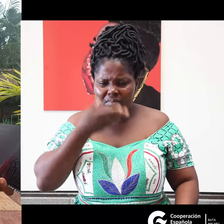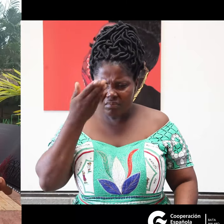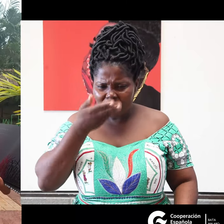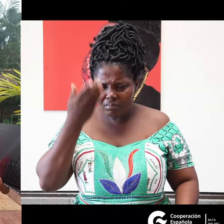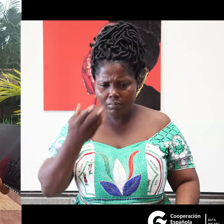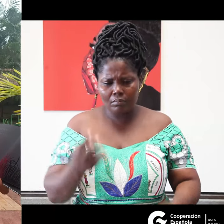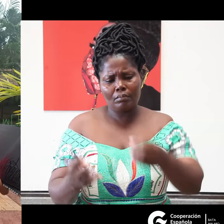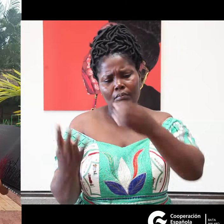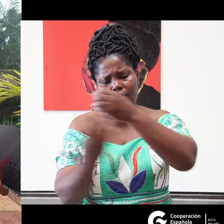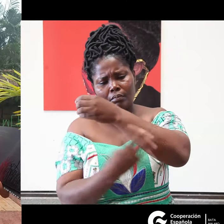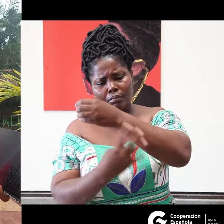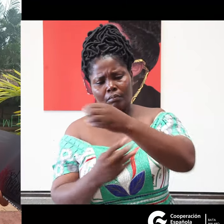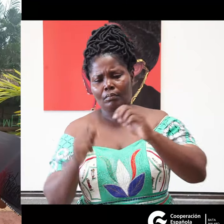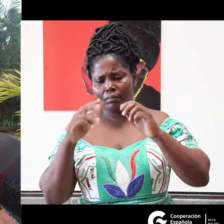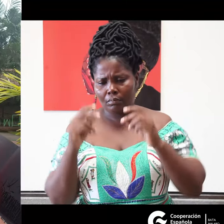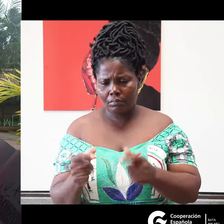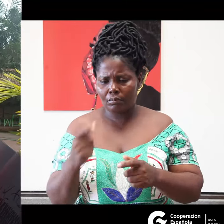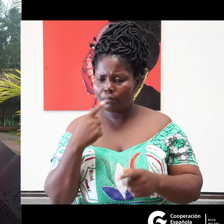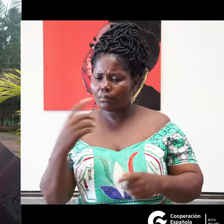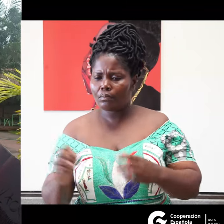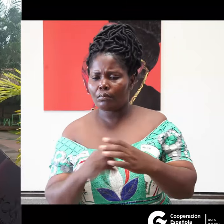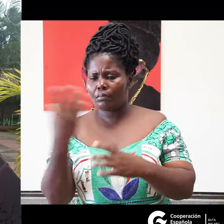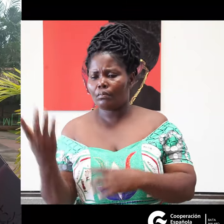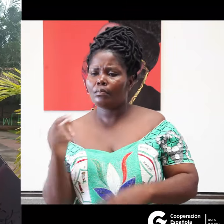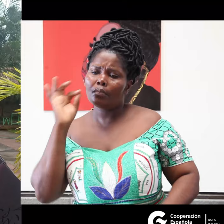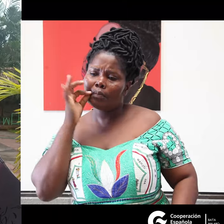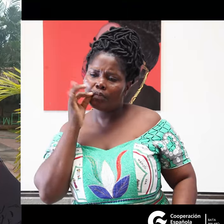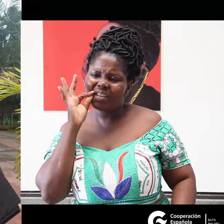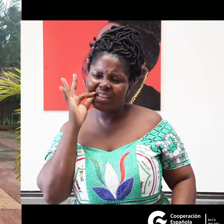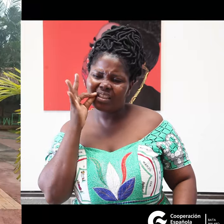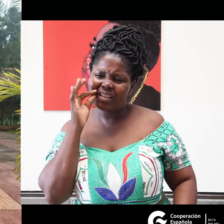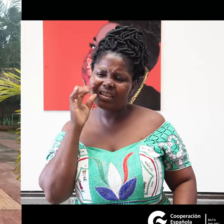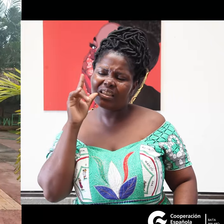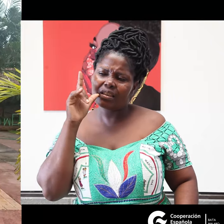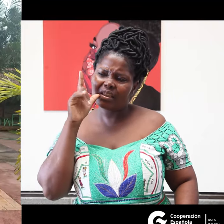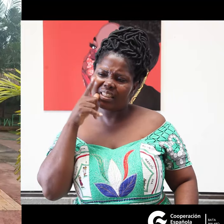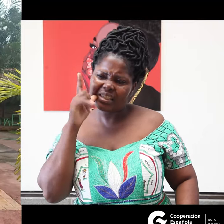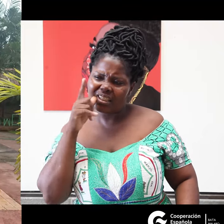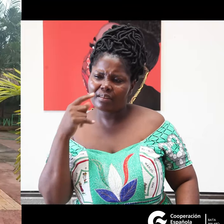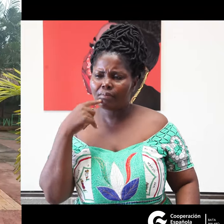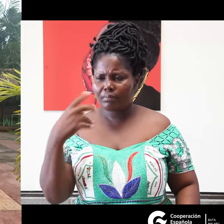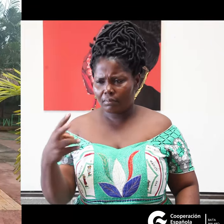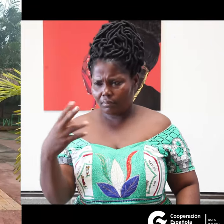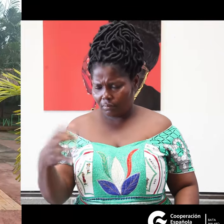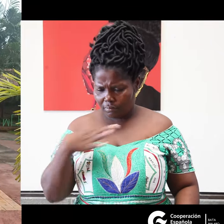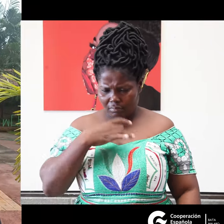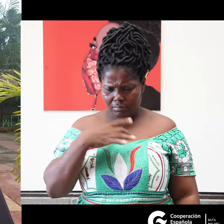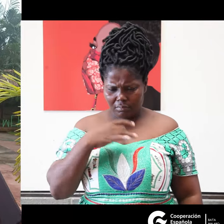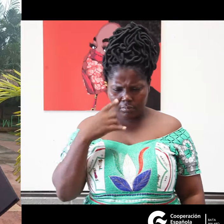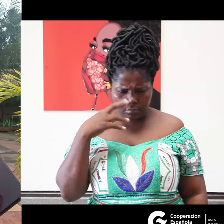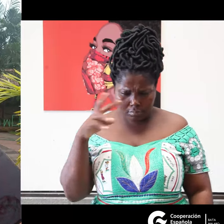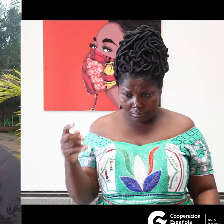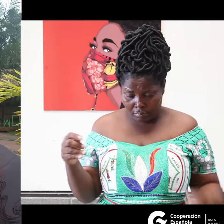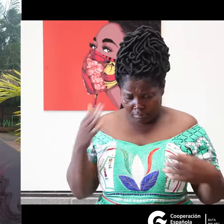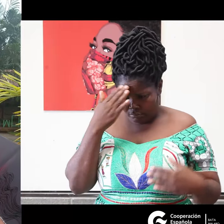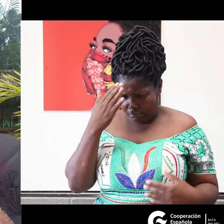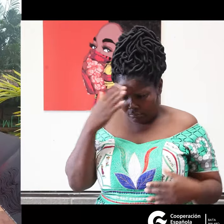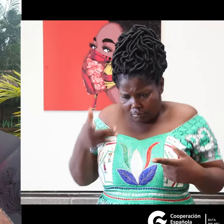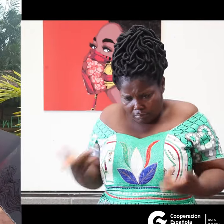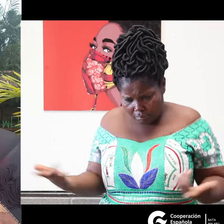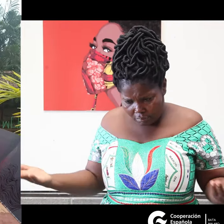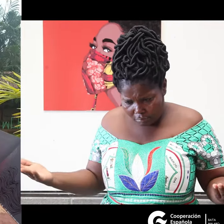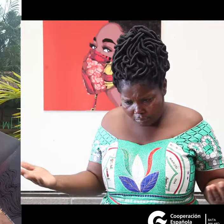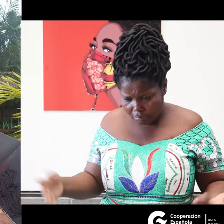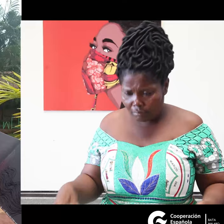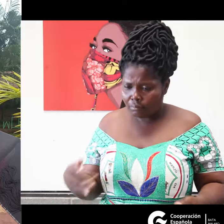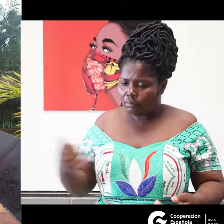recién cortado y sabe a helado de limón. Bueno, no lo he experimentado, pero me gustaría, me entra la curiosidad de saberlo.